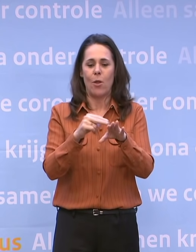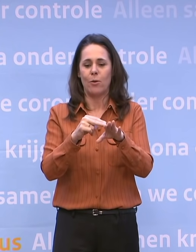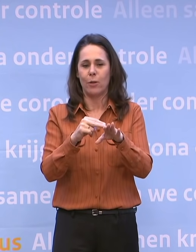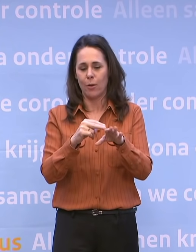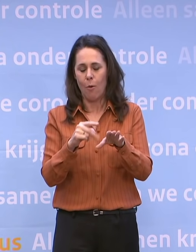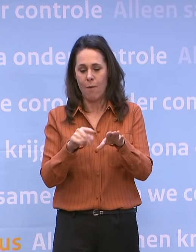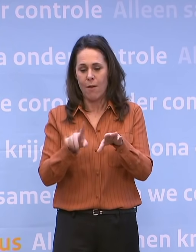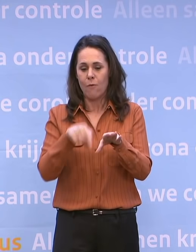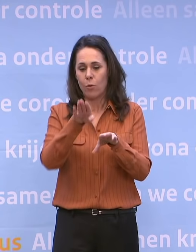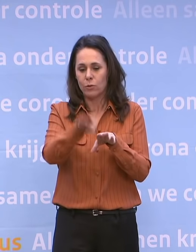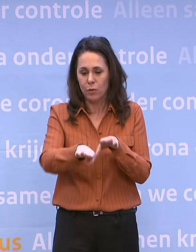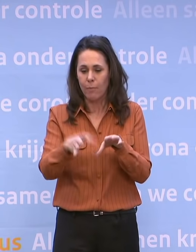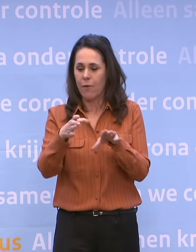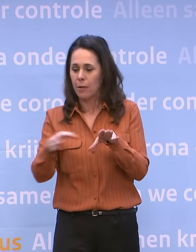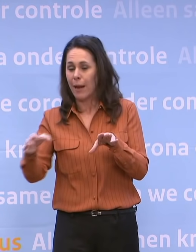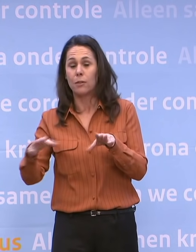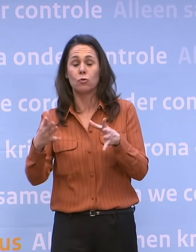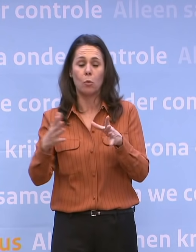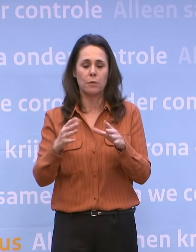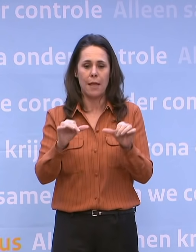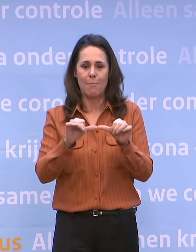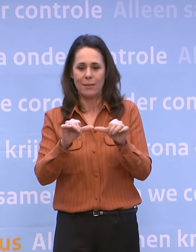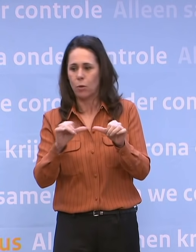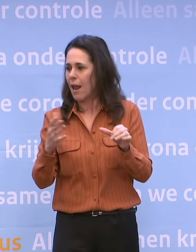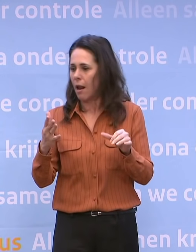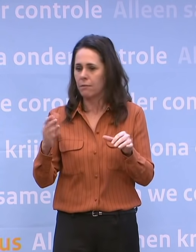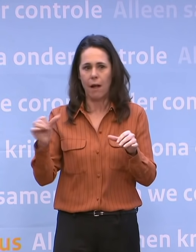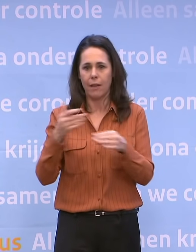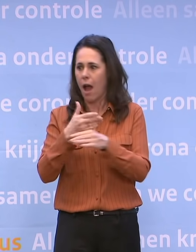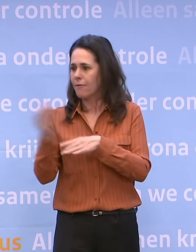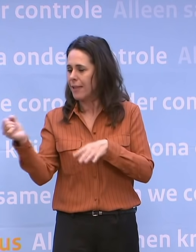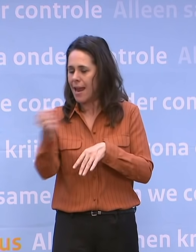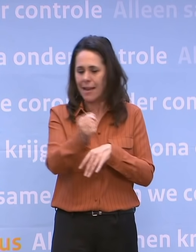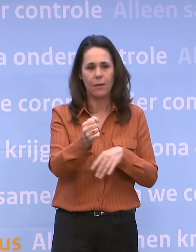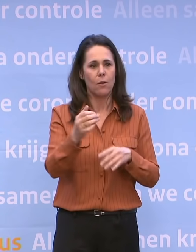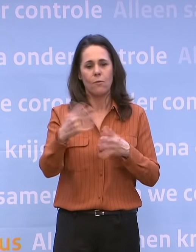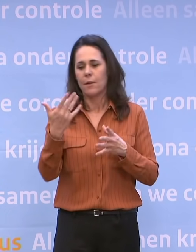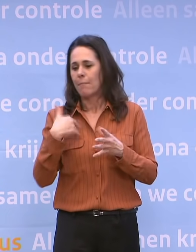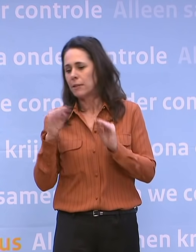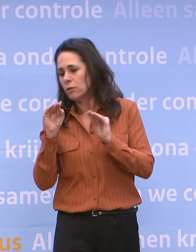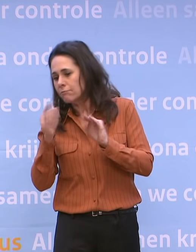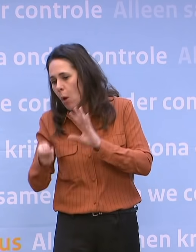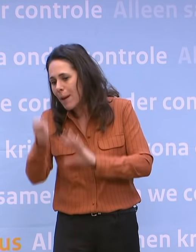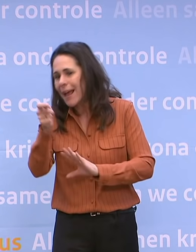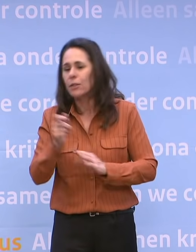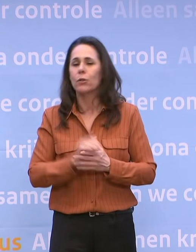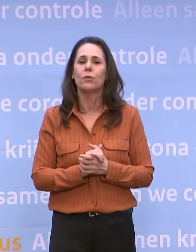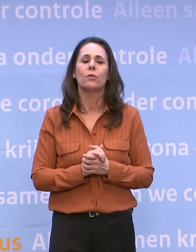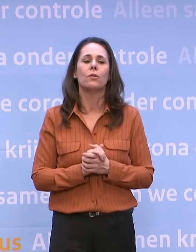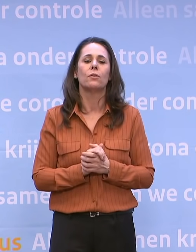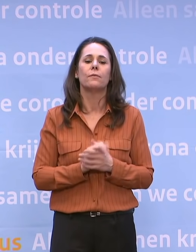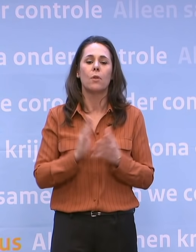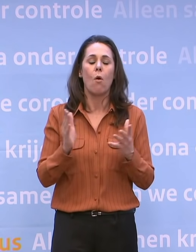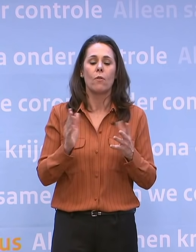meer uitbreiding te kunnen maken. Soms is dat personeel, moet er personeel van andere afdelingen worden gehaald, moeten de mensen worden opgeleid, moet er op een andere manier